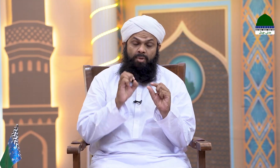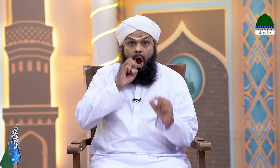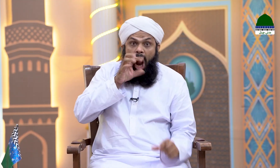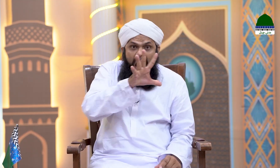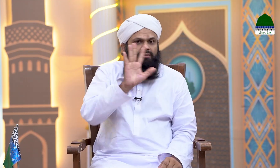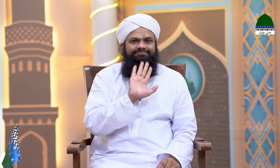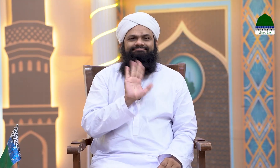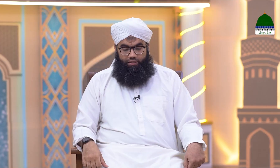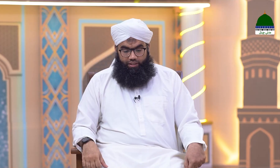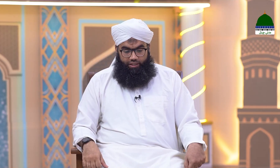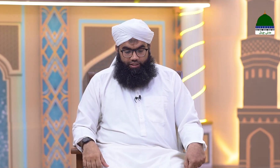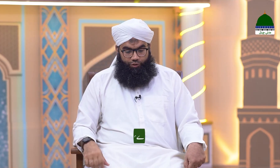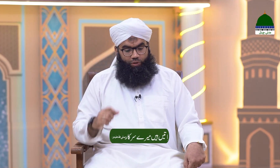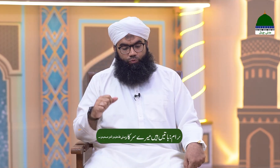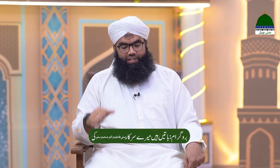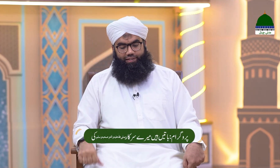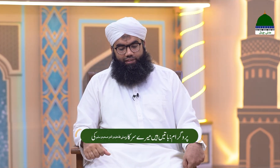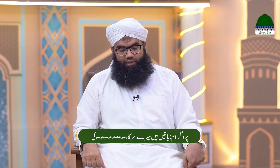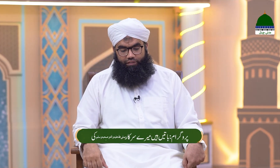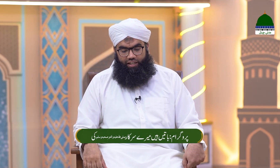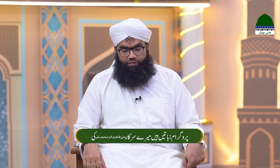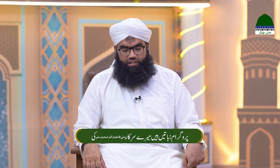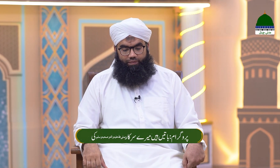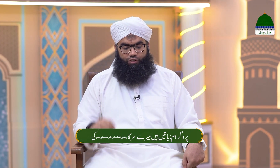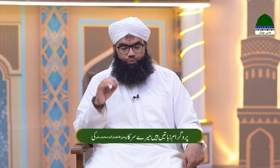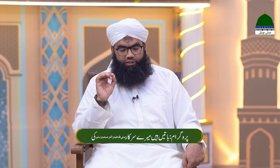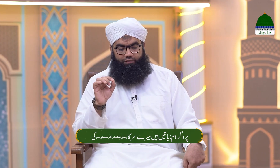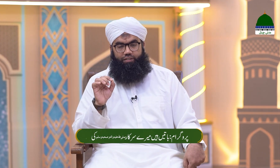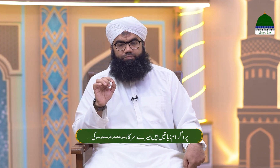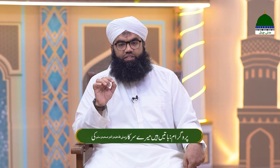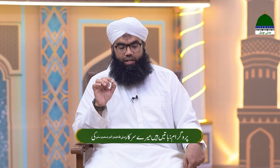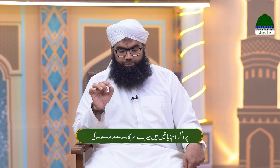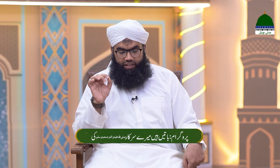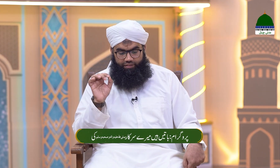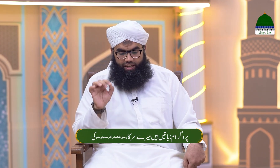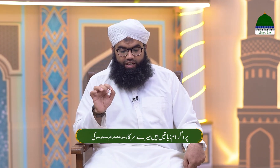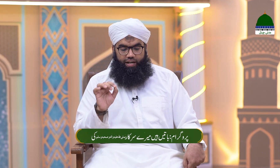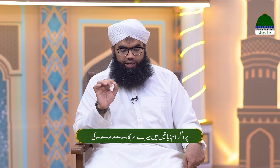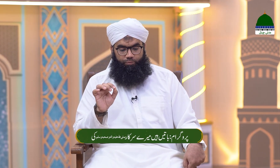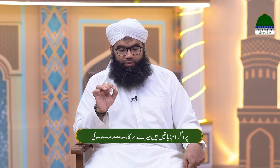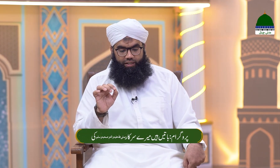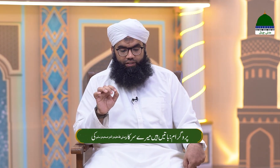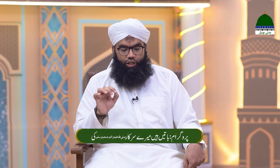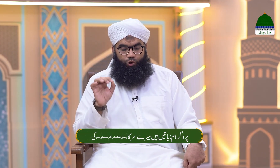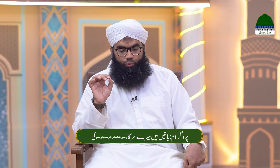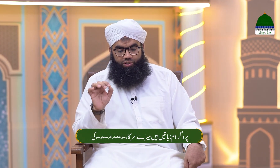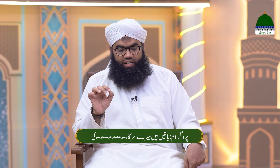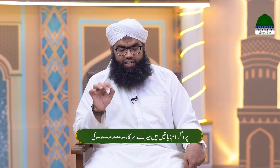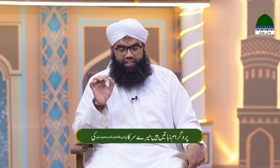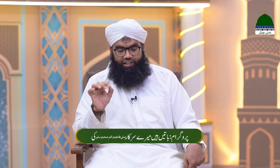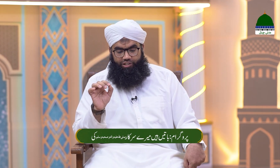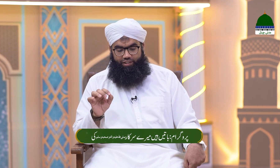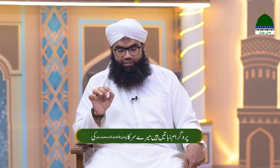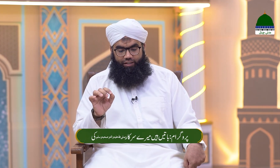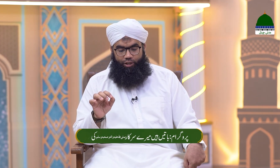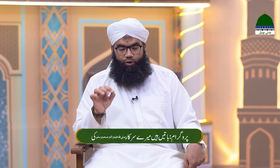ایک اور پیاری ادا، رسول خدا صلی اللہ علیہ وآلہ وسلم سوتے وقت اپنا دایاں ہاتھ مبارک رخسار